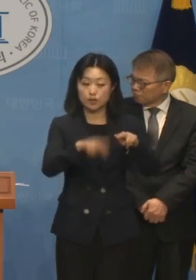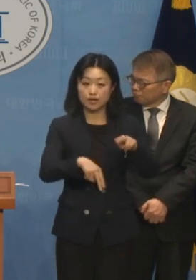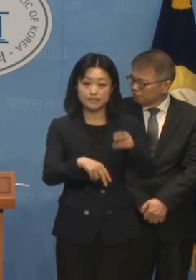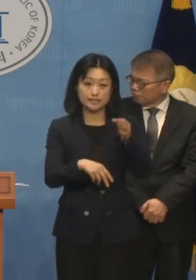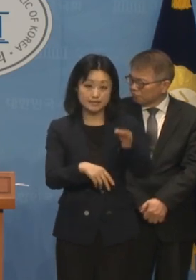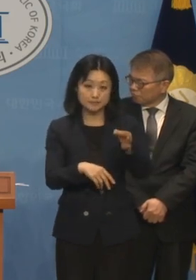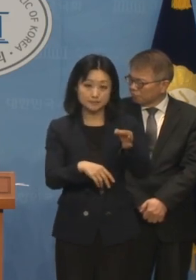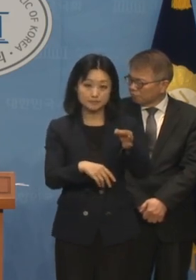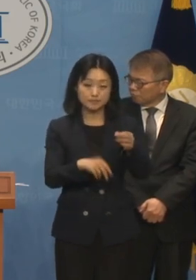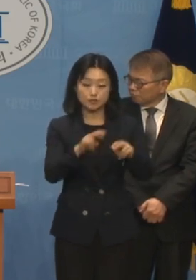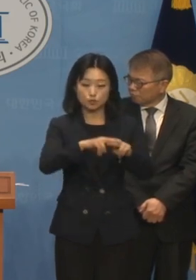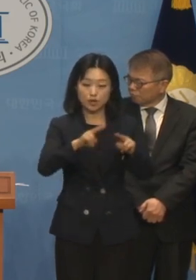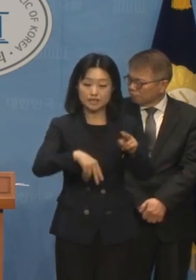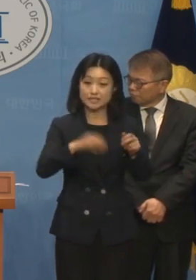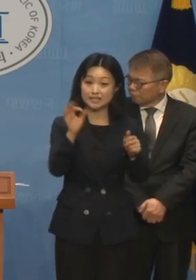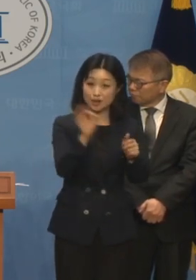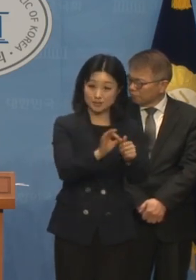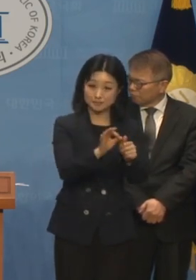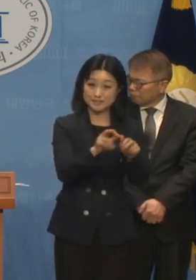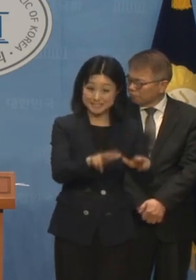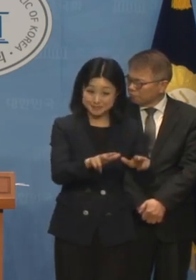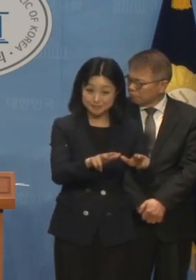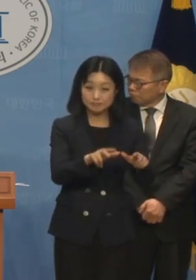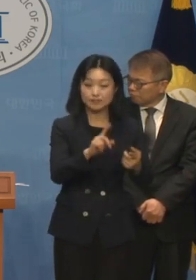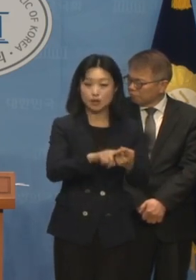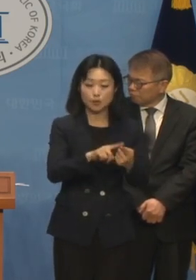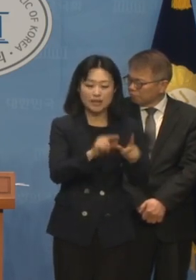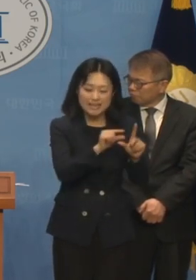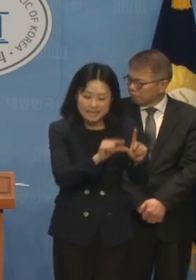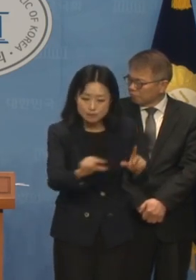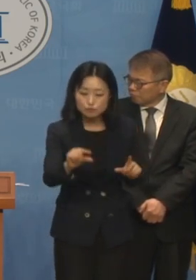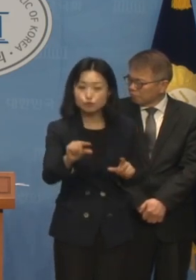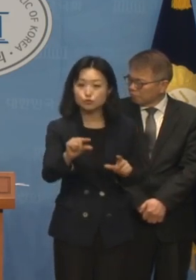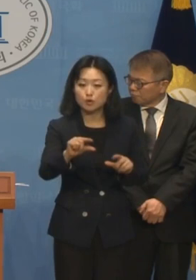퇴직금, 퇴직연금, 현행제도죠.